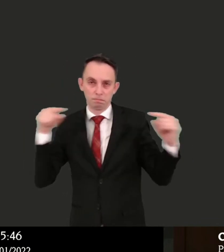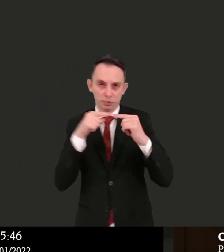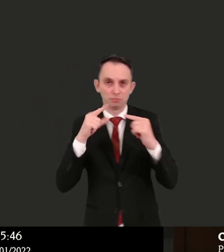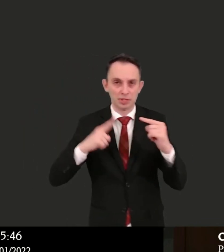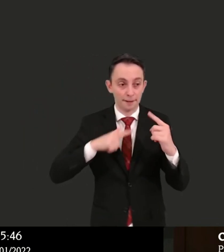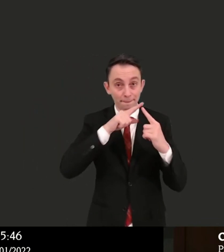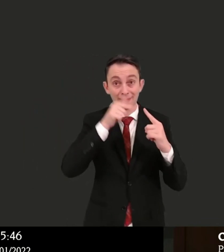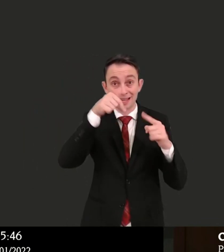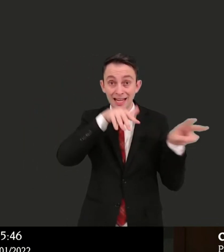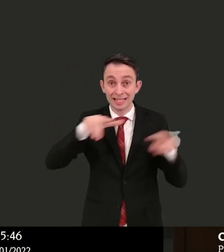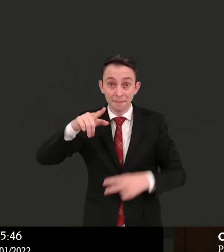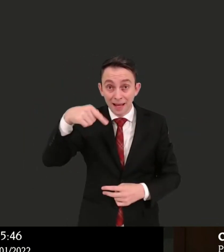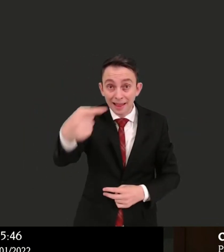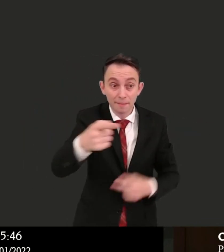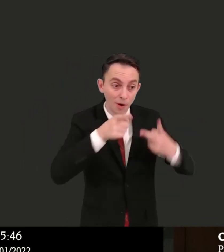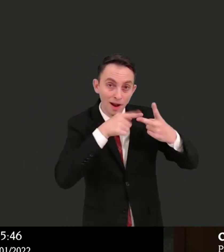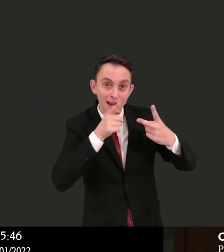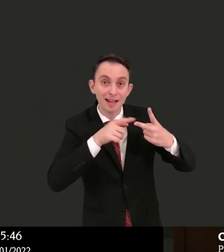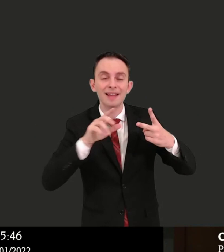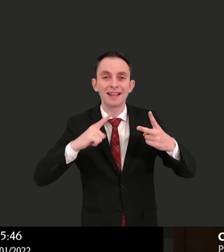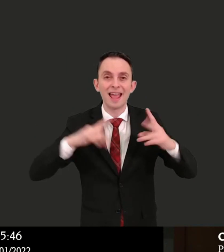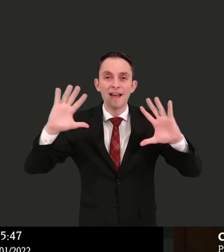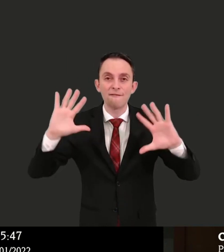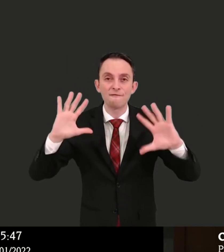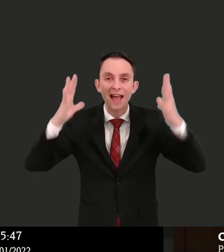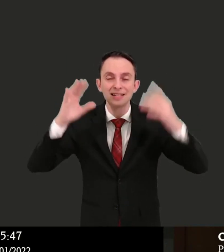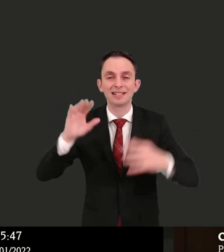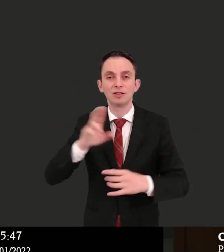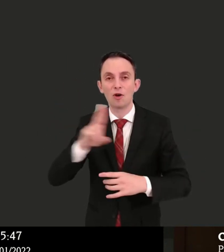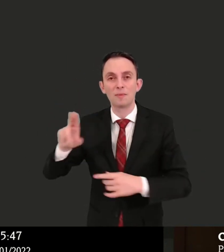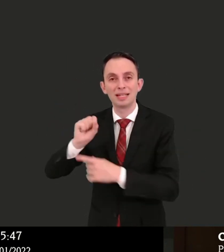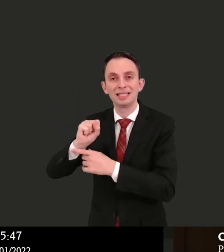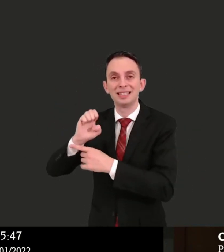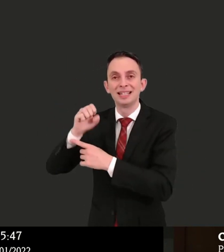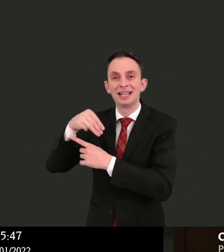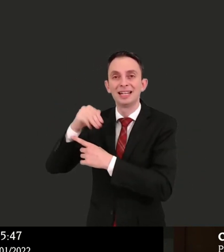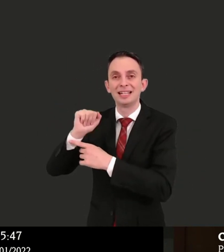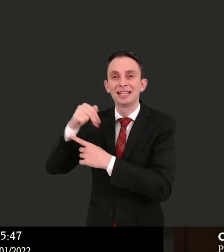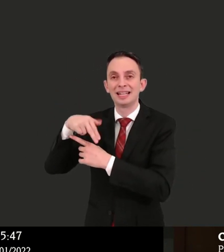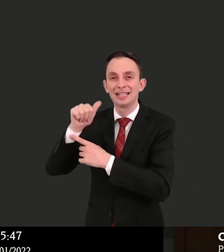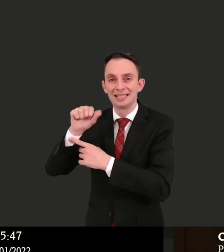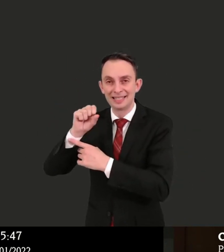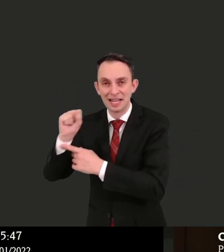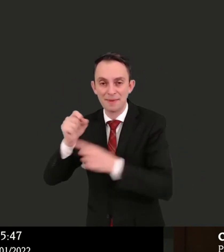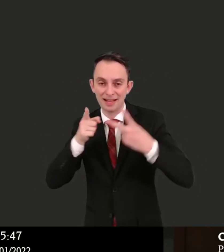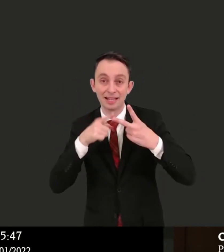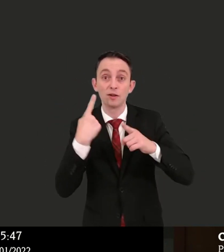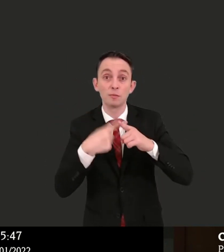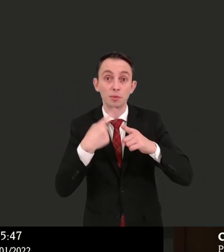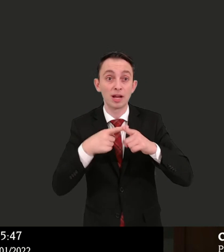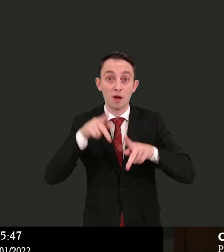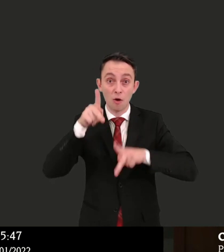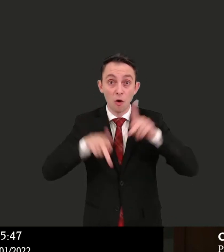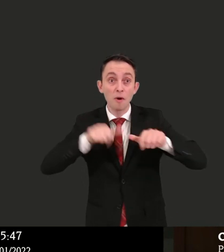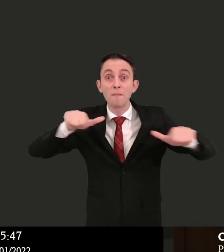uma festa chamada Festa de Semanas. O povo saía para colher os primeiros frutos do